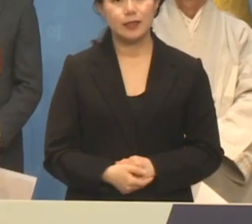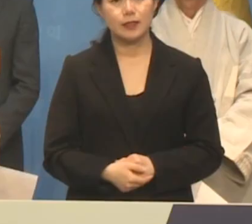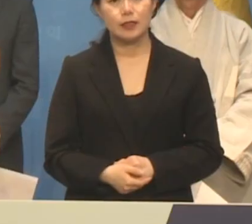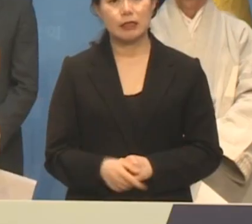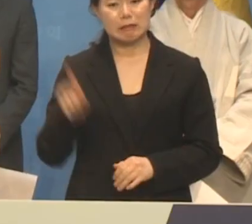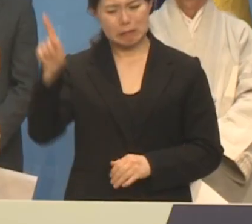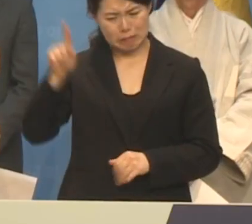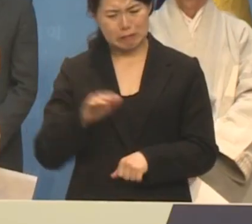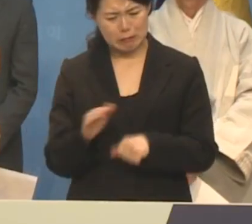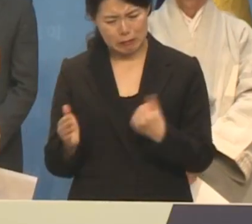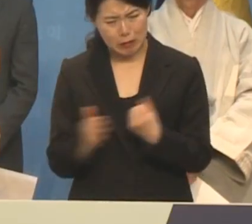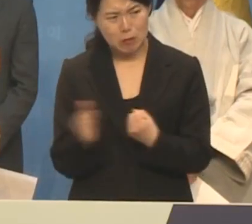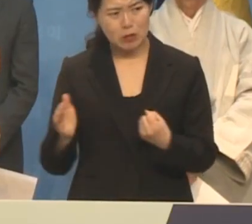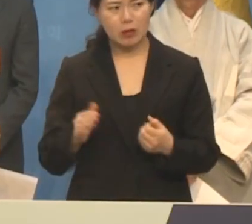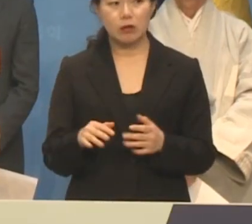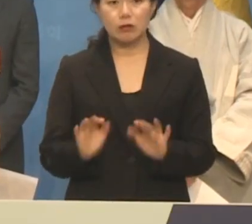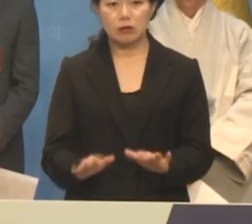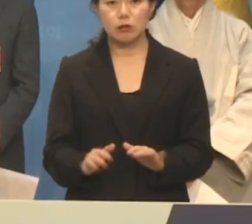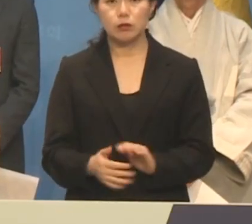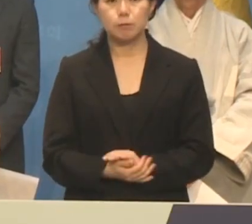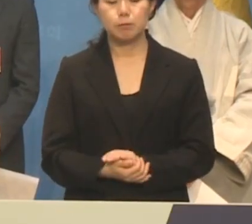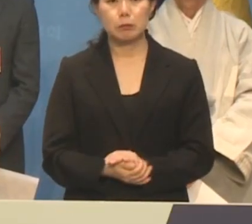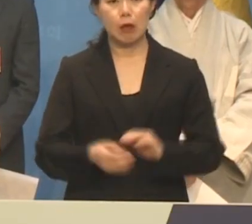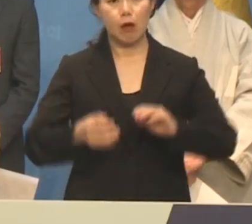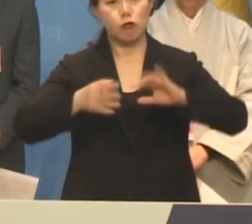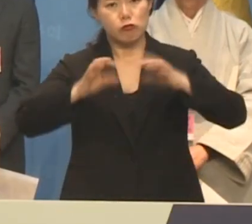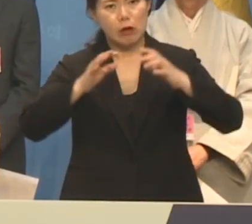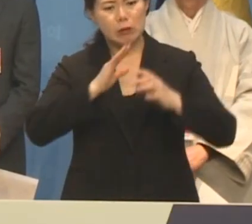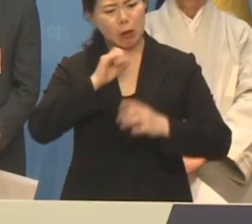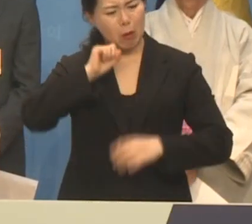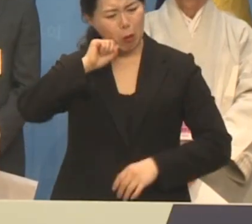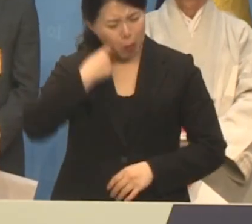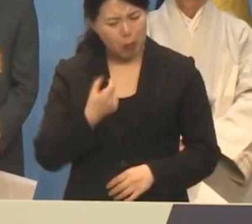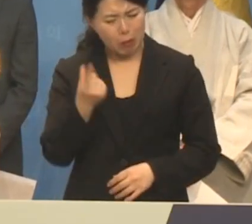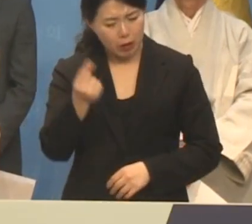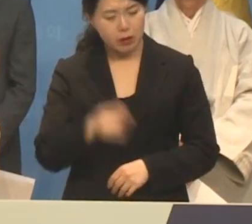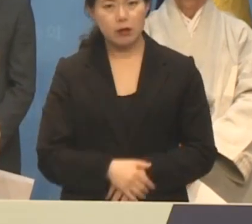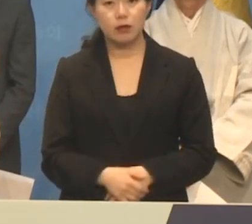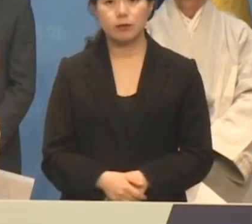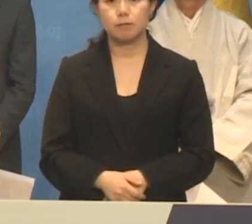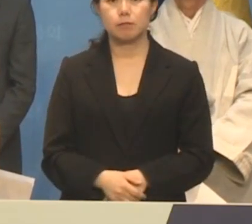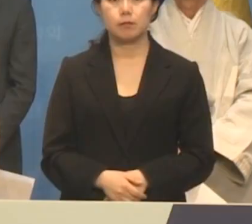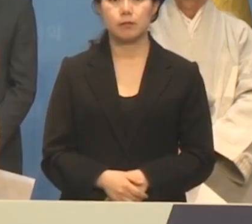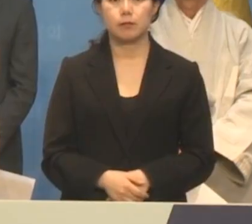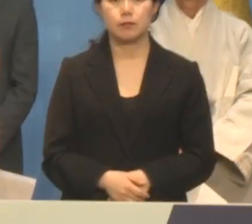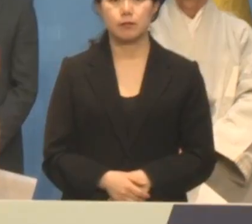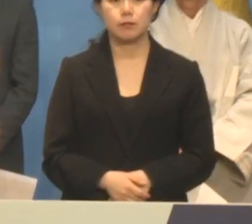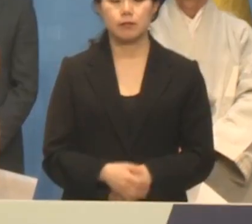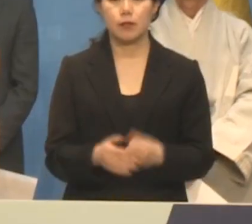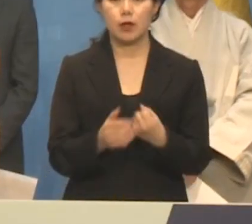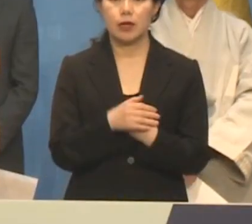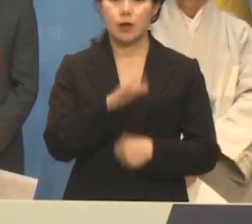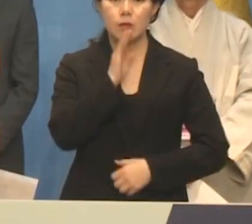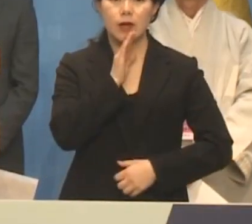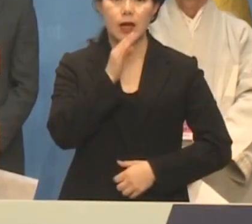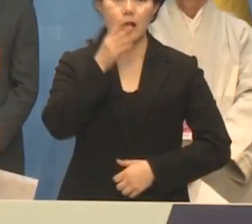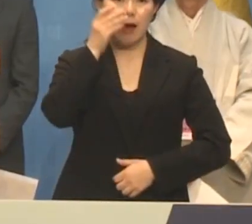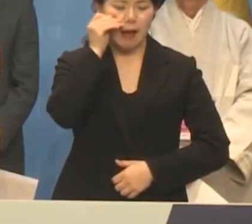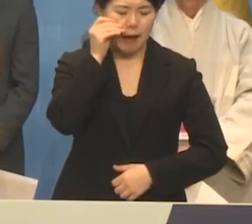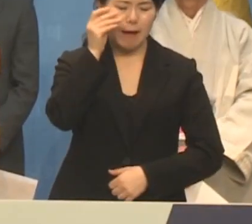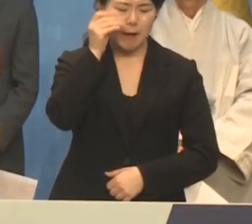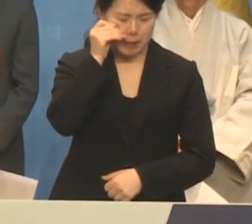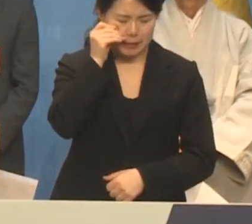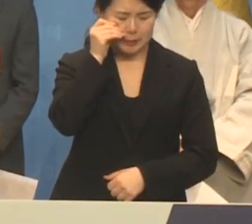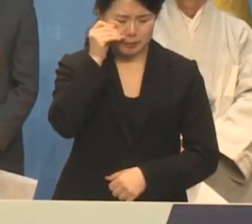자기 때문에 지금 얼마나 이 국가가 어려워졌습니까? 그래서